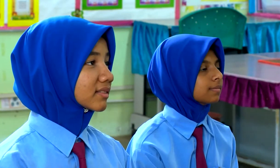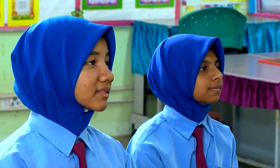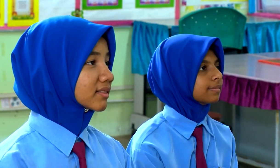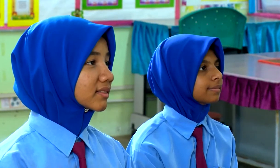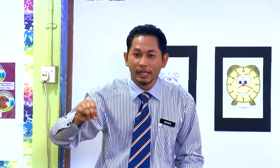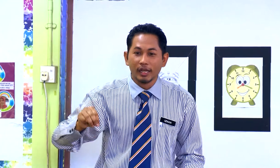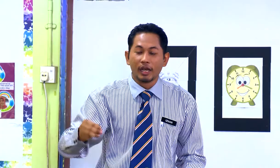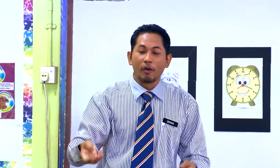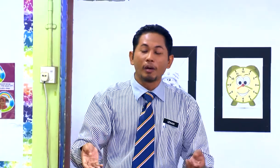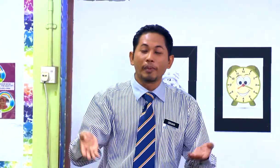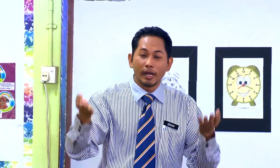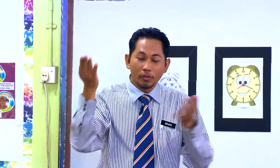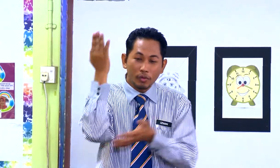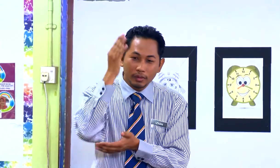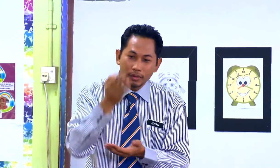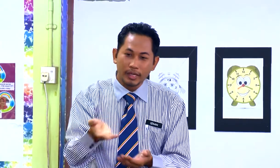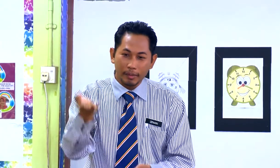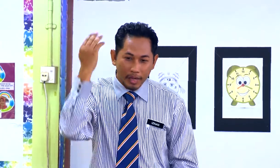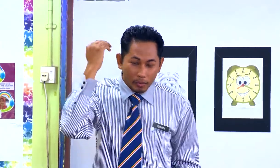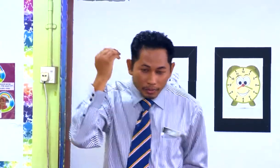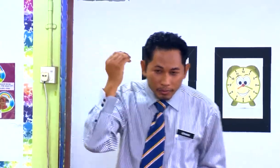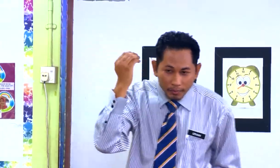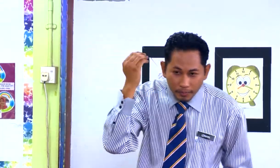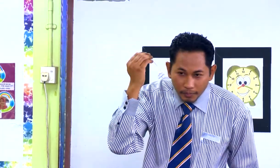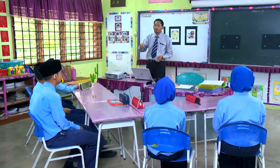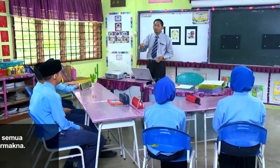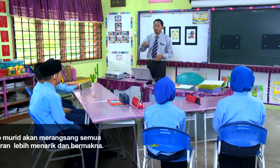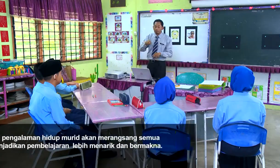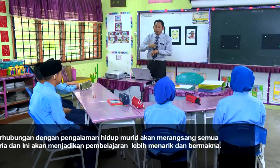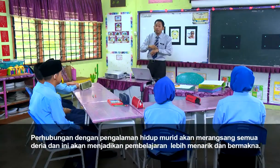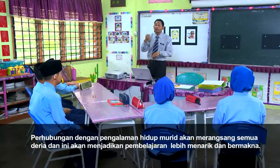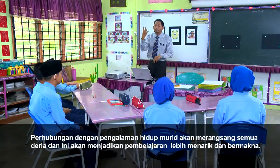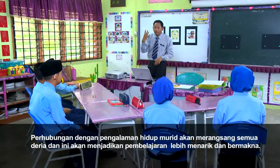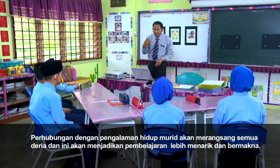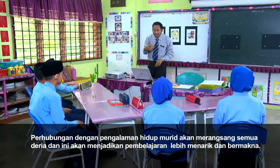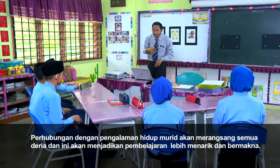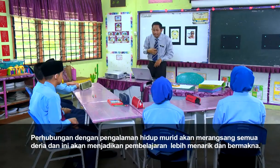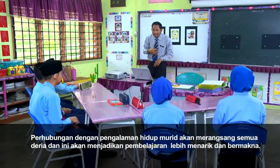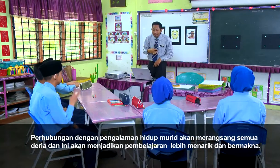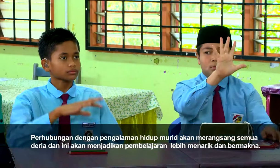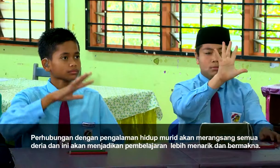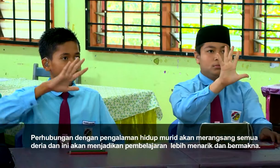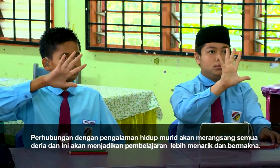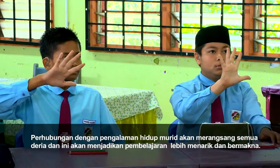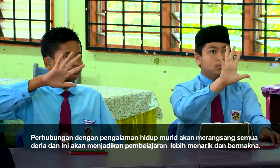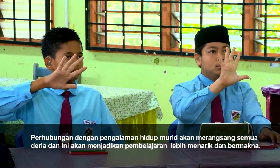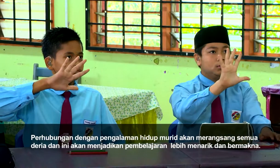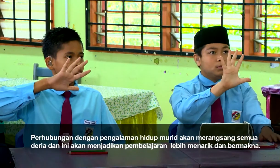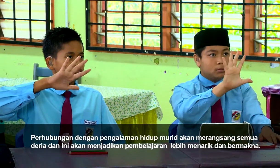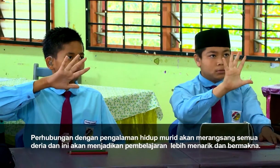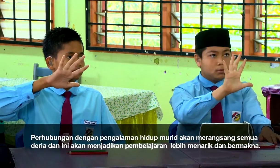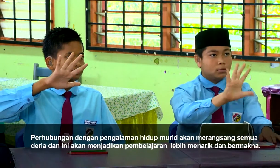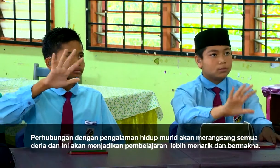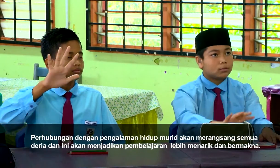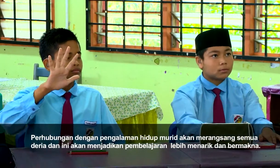murid-murid. Awak bangun, okey, bangun pukul berapa? Pukul 5. Okey,